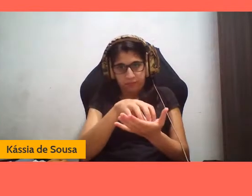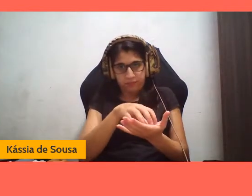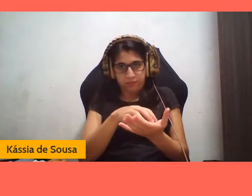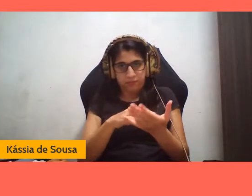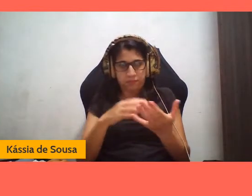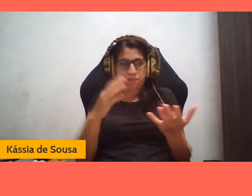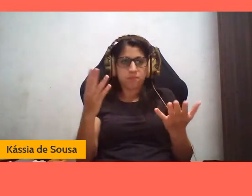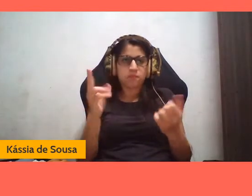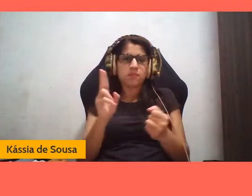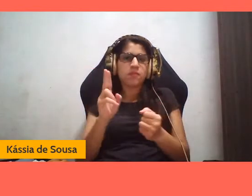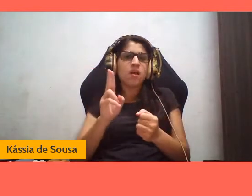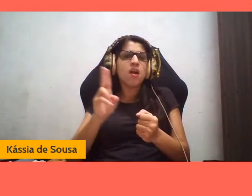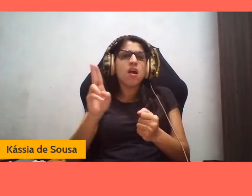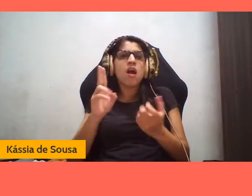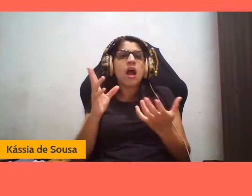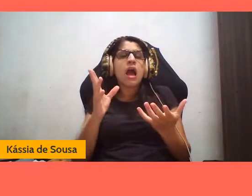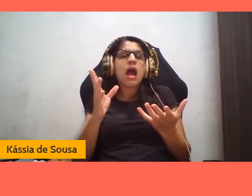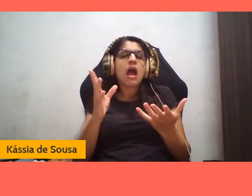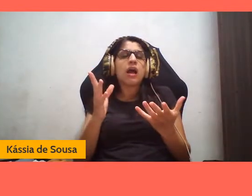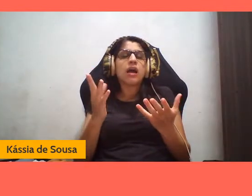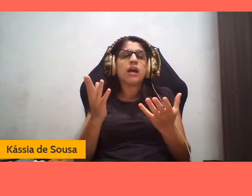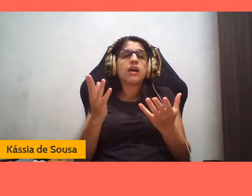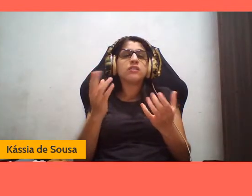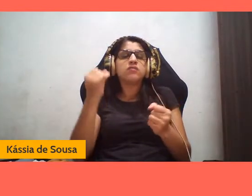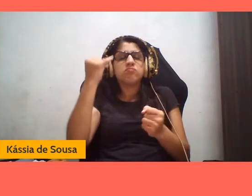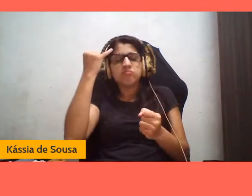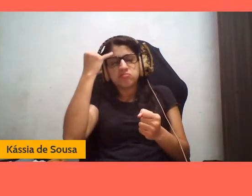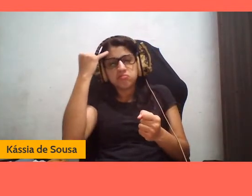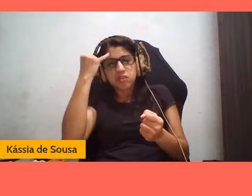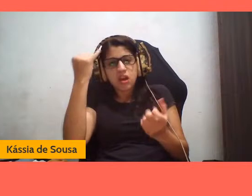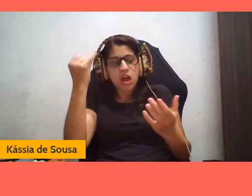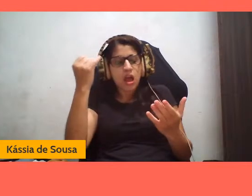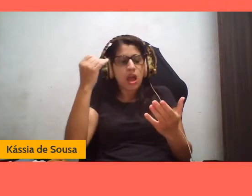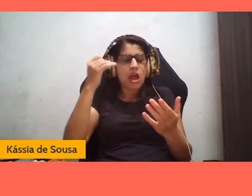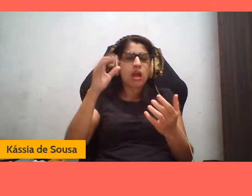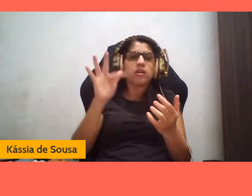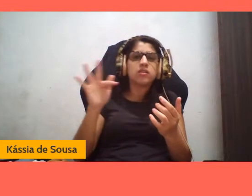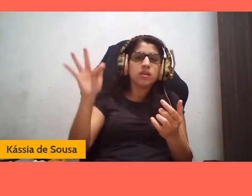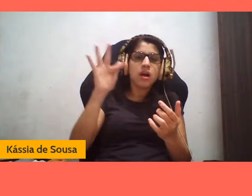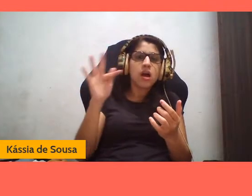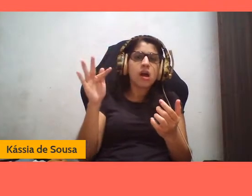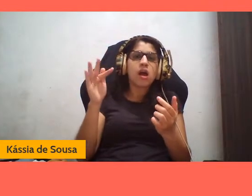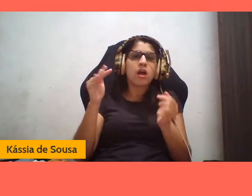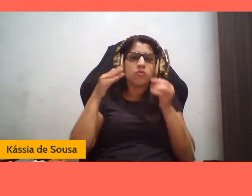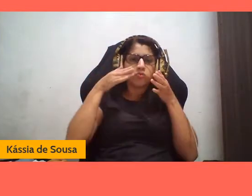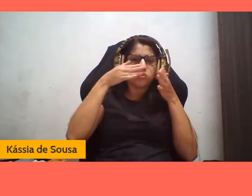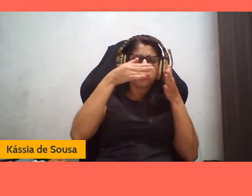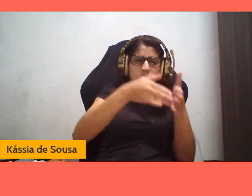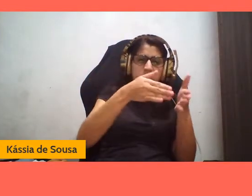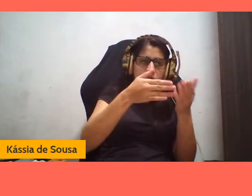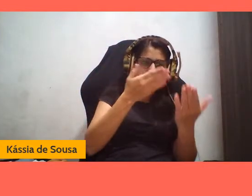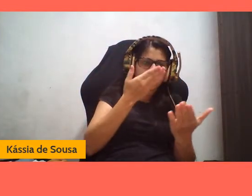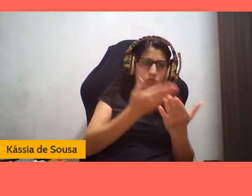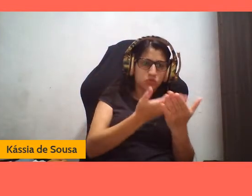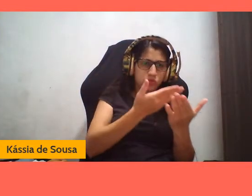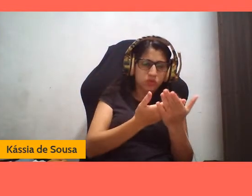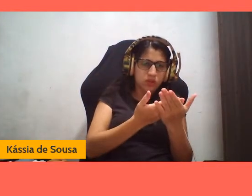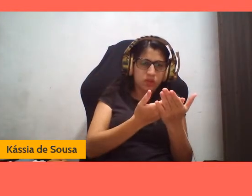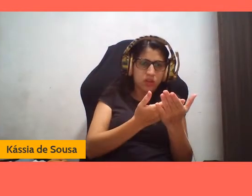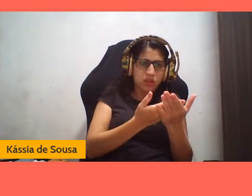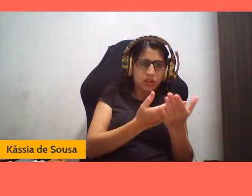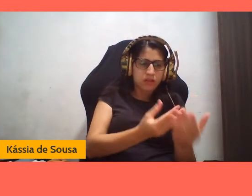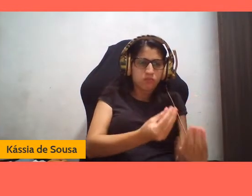ideia de que a universidade é o lugar onde se estuda e busca o conhecimento.